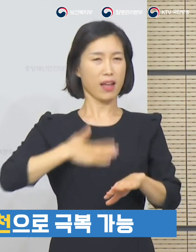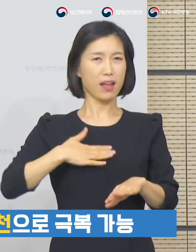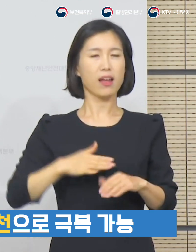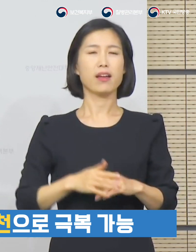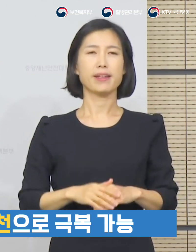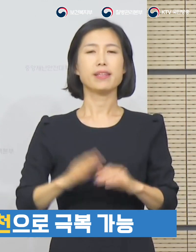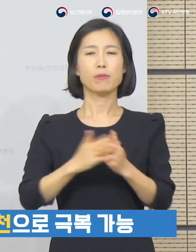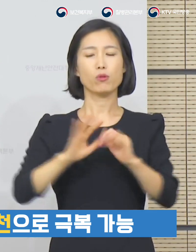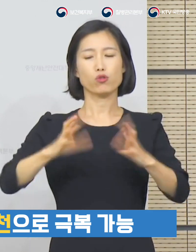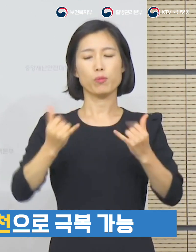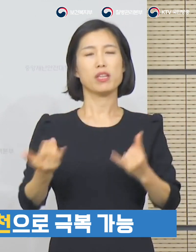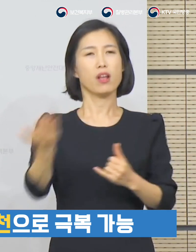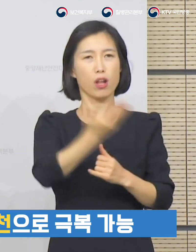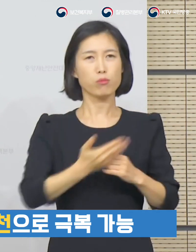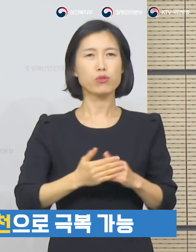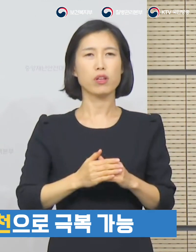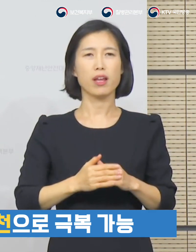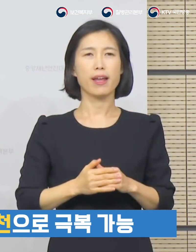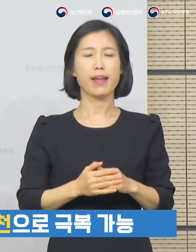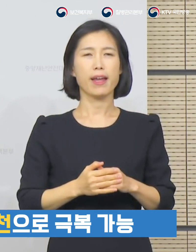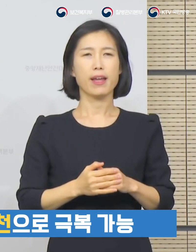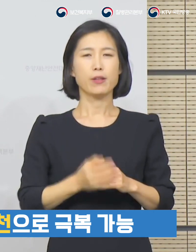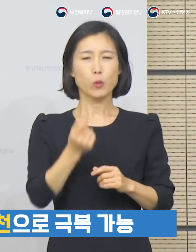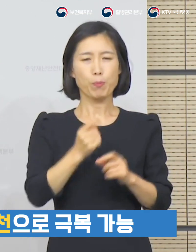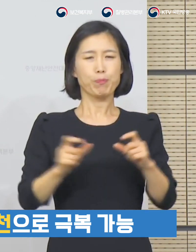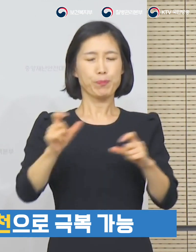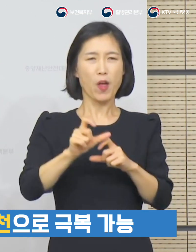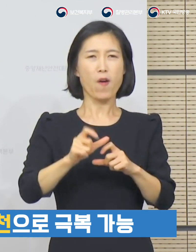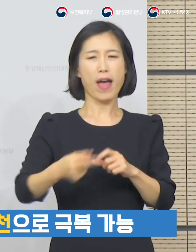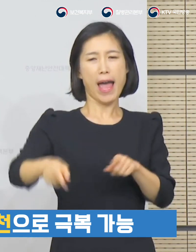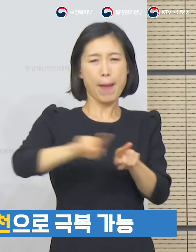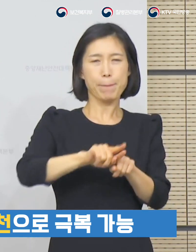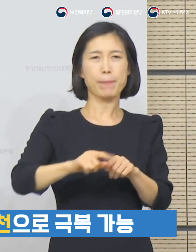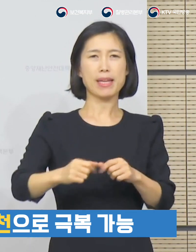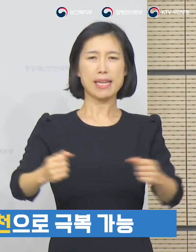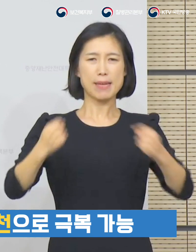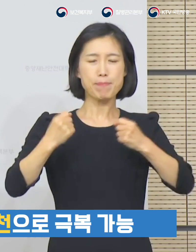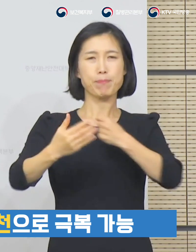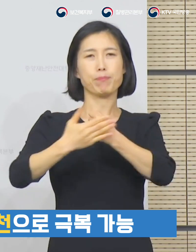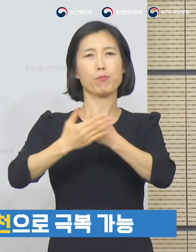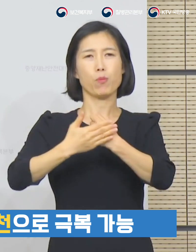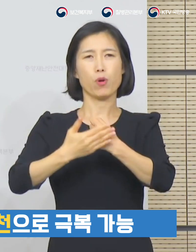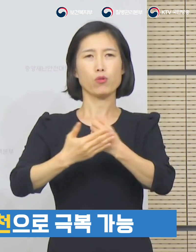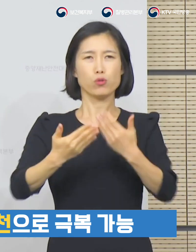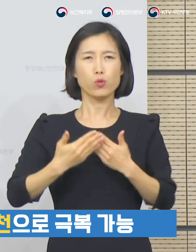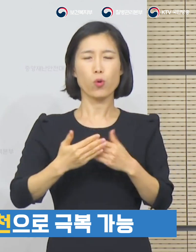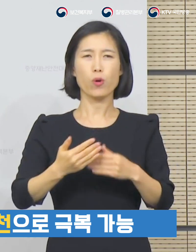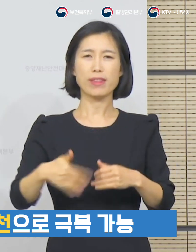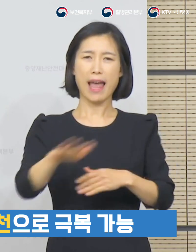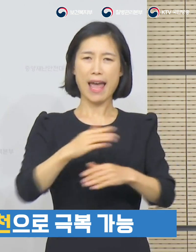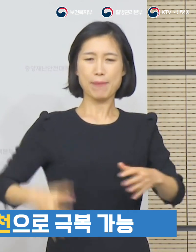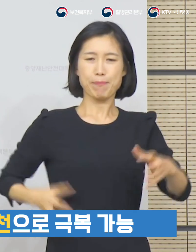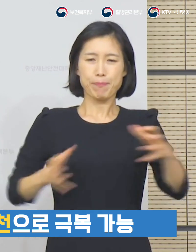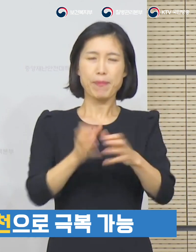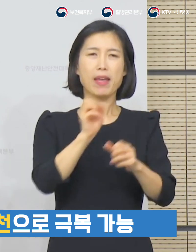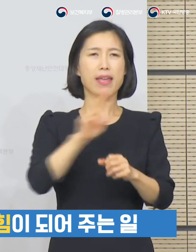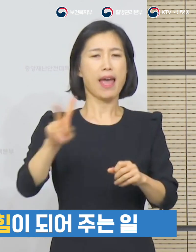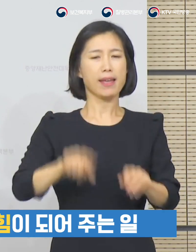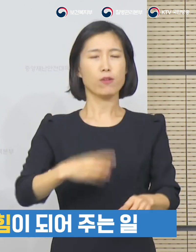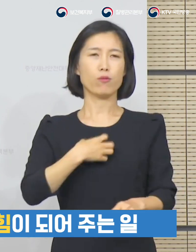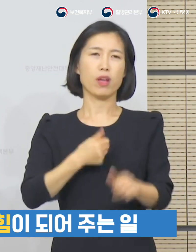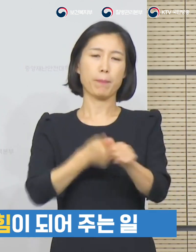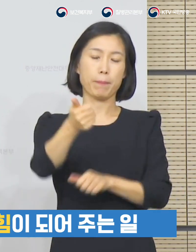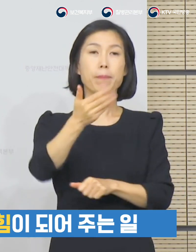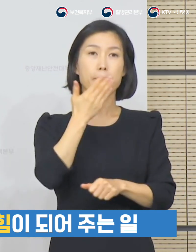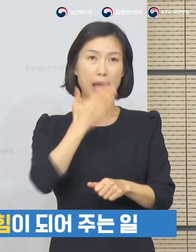국민 여러분들께서 조금 더 같이 실천해 주시고 힘을 보태 주셔야 이 위기를 극복할 수 있습니다.